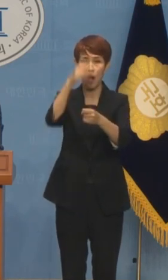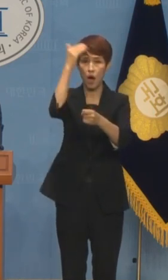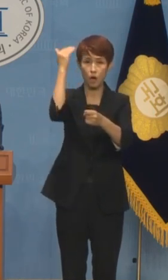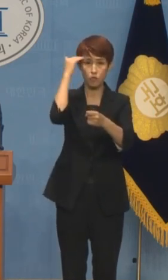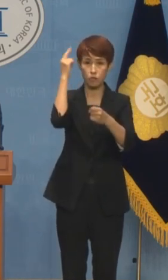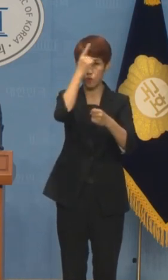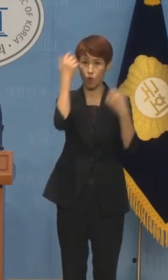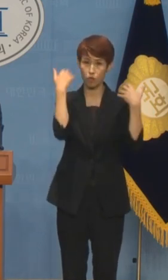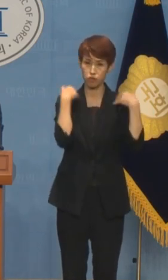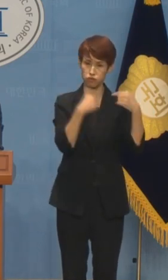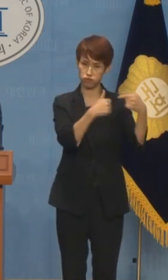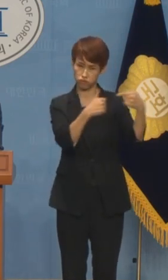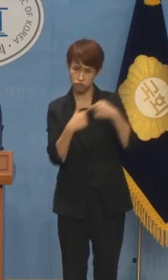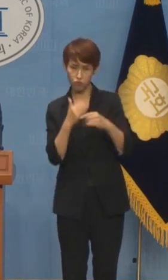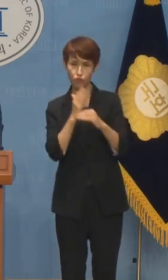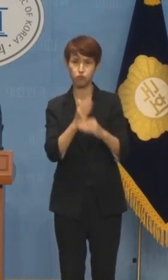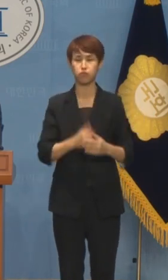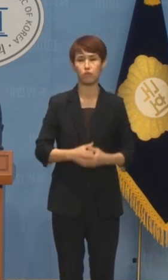정부까지 압박하고 있습니다.